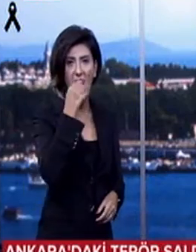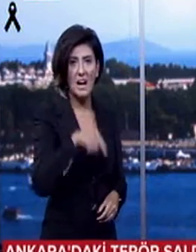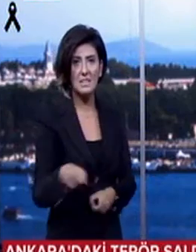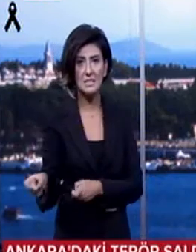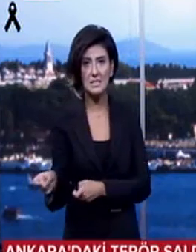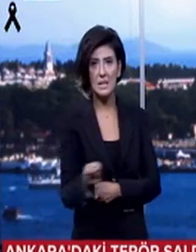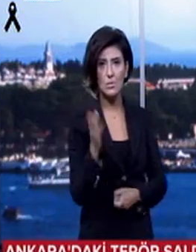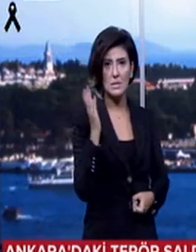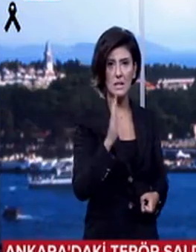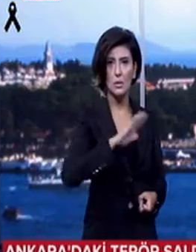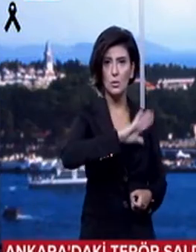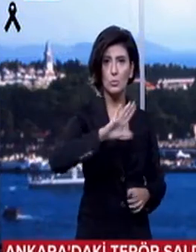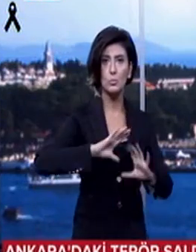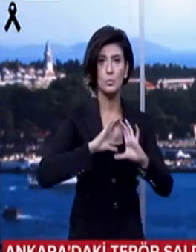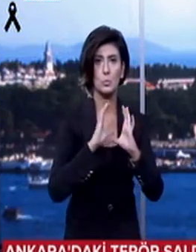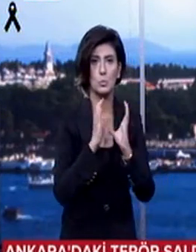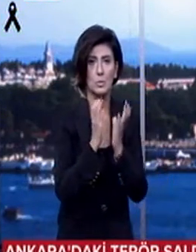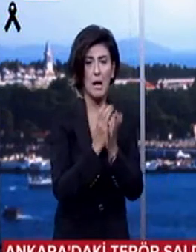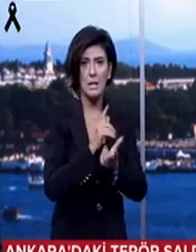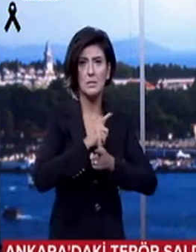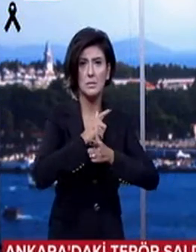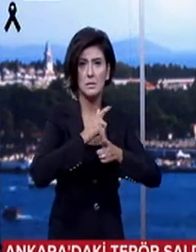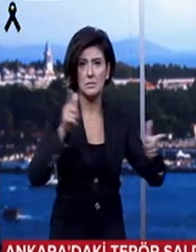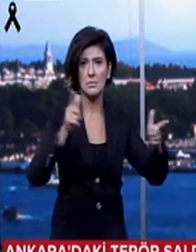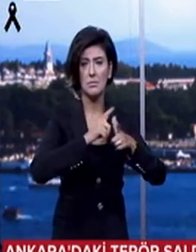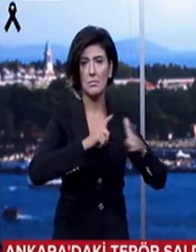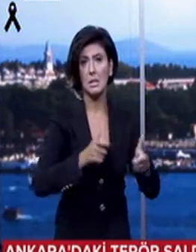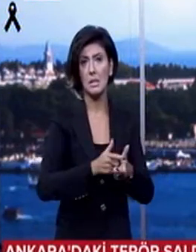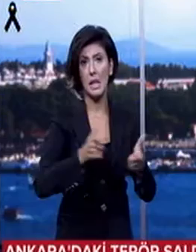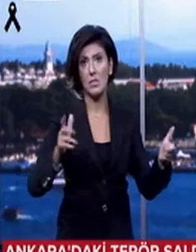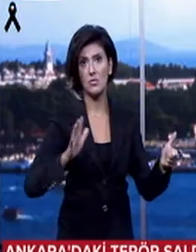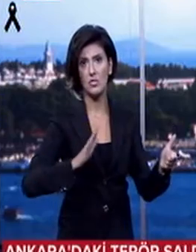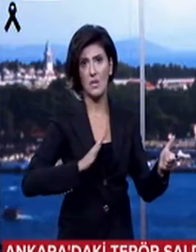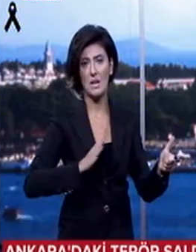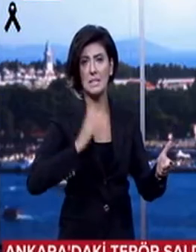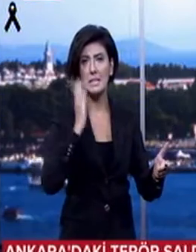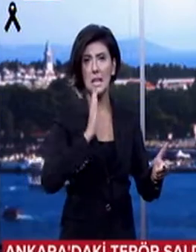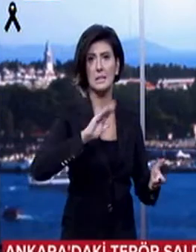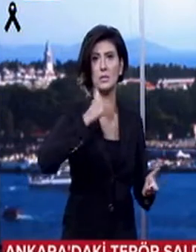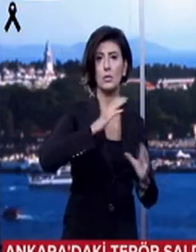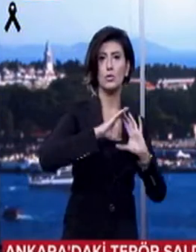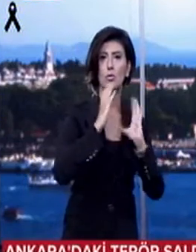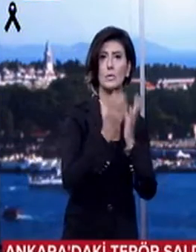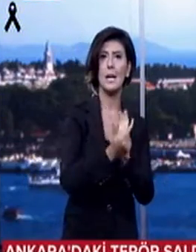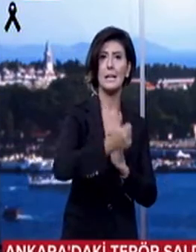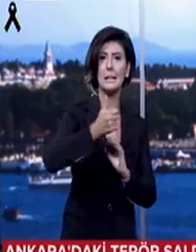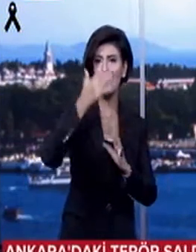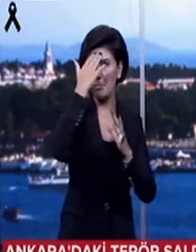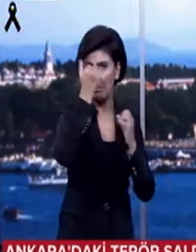Ankara'daki terör saldırısı tüm dünyada geniş yankı buldu. Saldırının ardından dünya liderleri taziyelerini